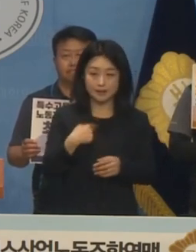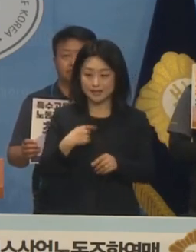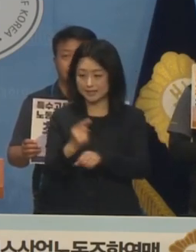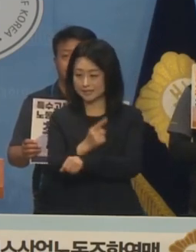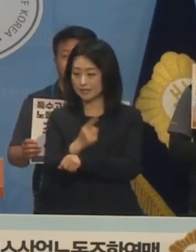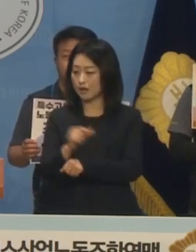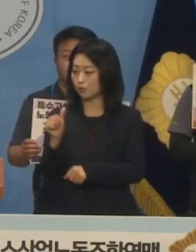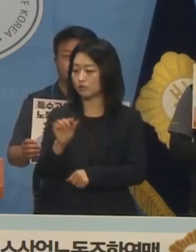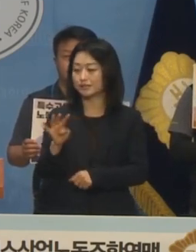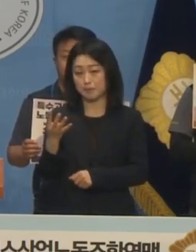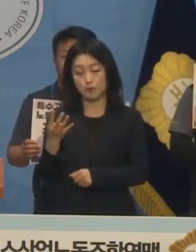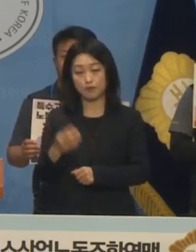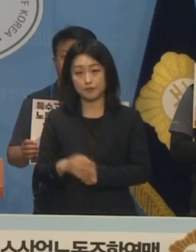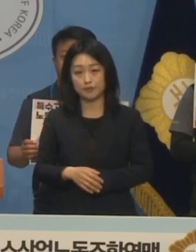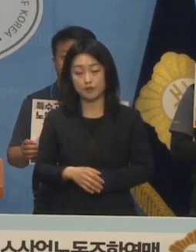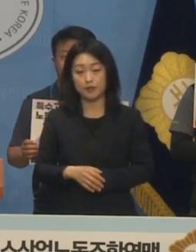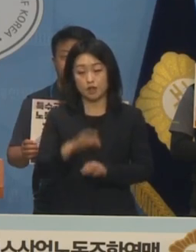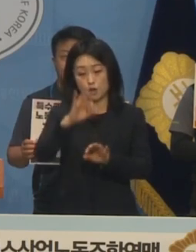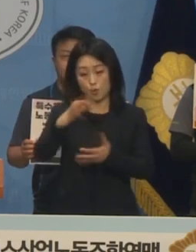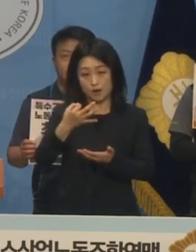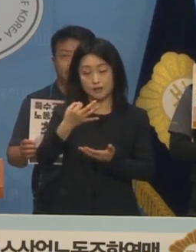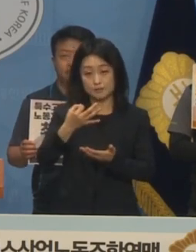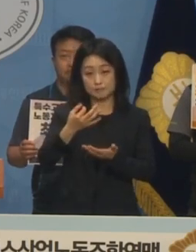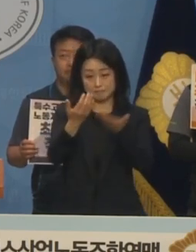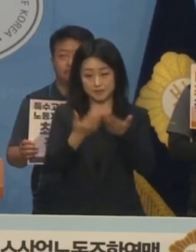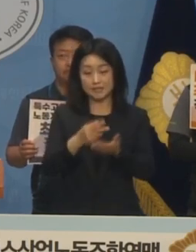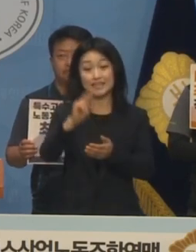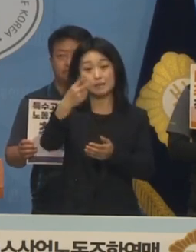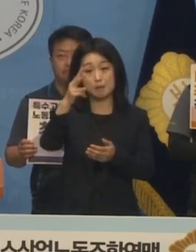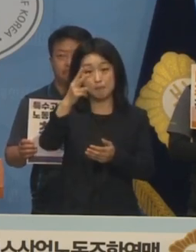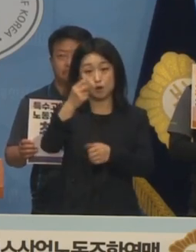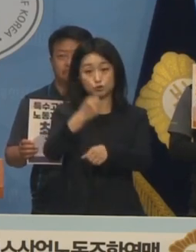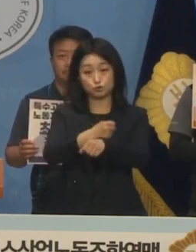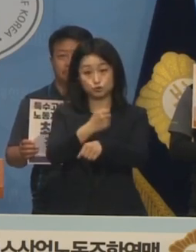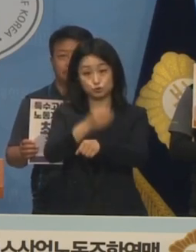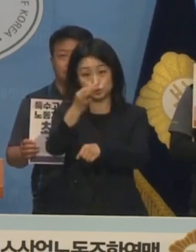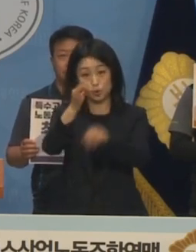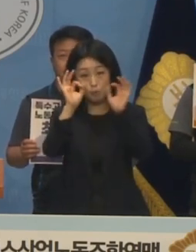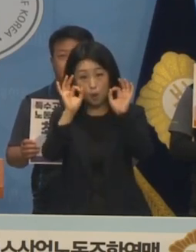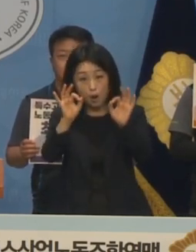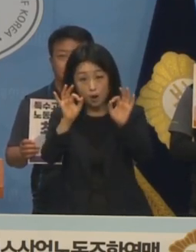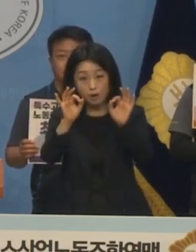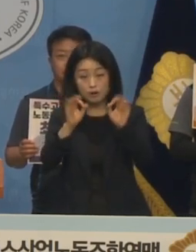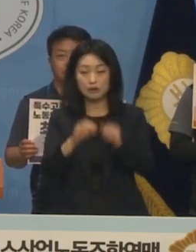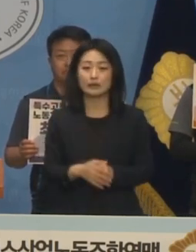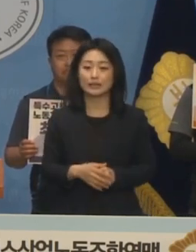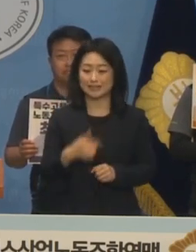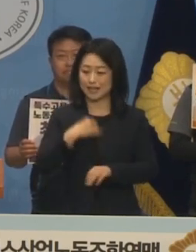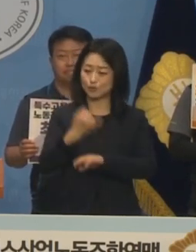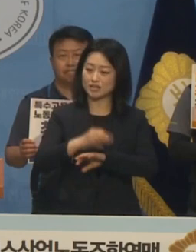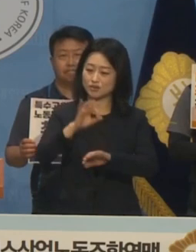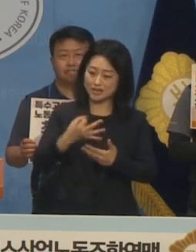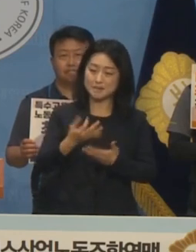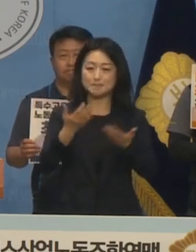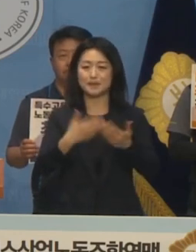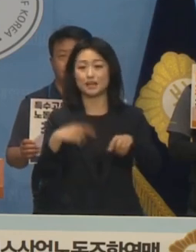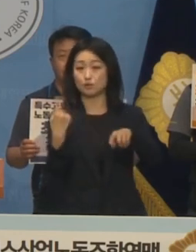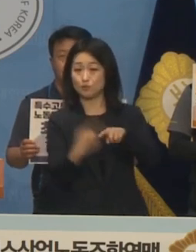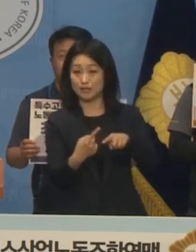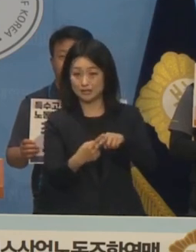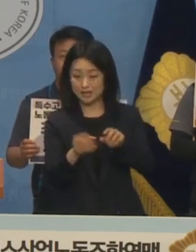있습니다. 제가 받은 수수료에서 각종 경비 22%를 제하고 일한 시간으로 나누어 보니